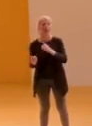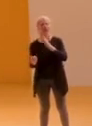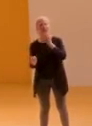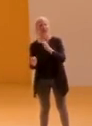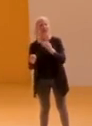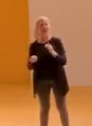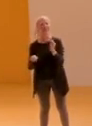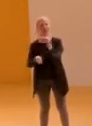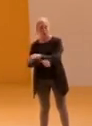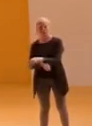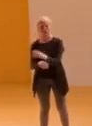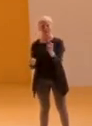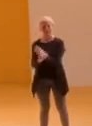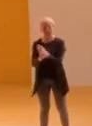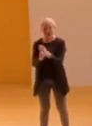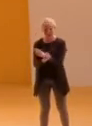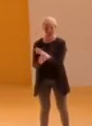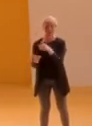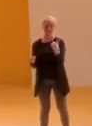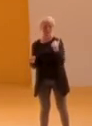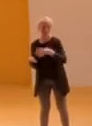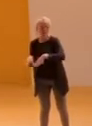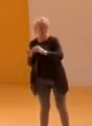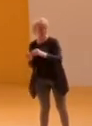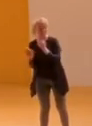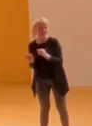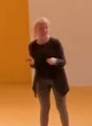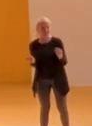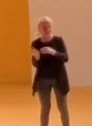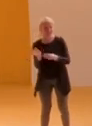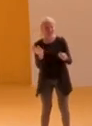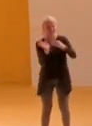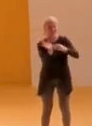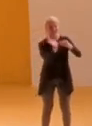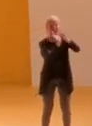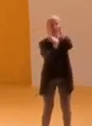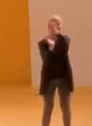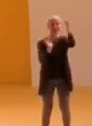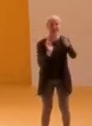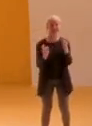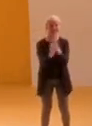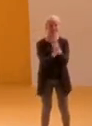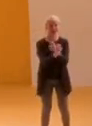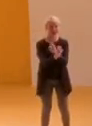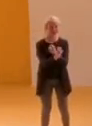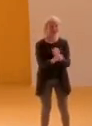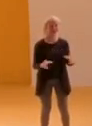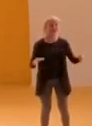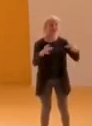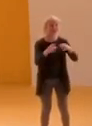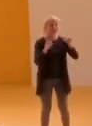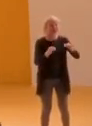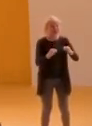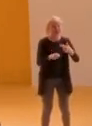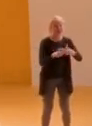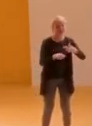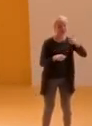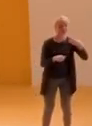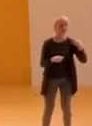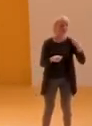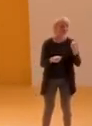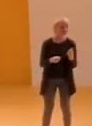Western offshuts dołączyły kolejne kraje na całym świecie także w wieku XXI to można powiedzieć że